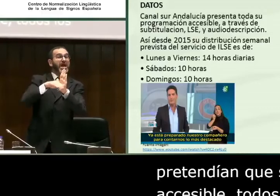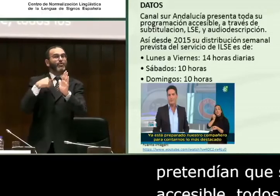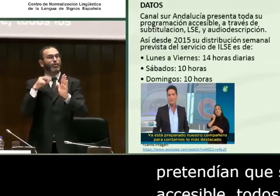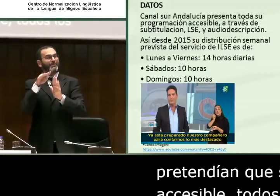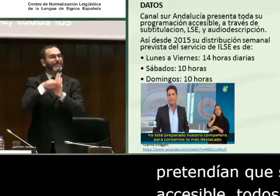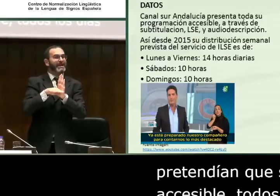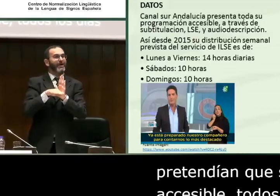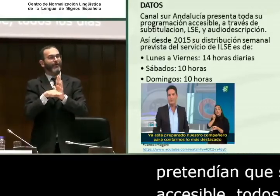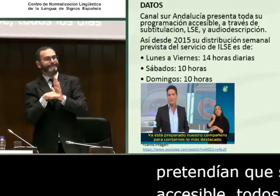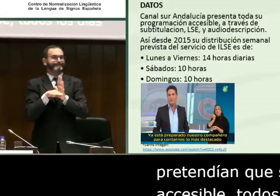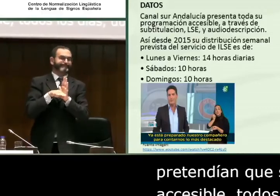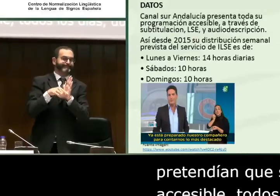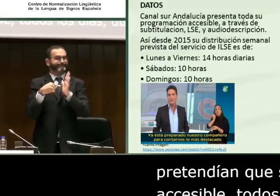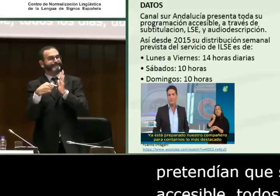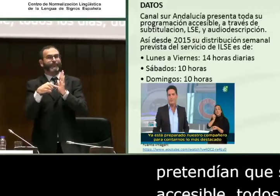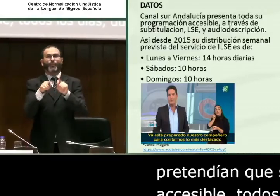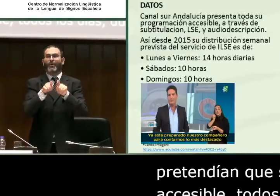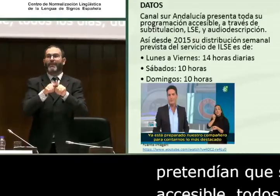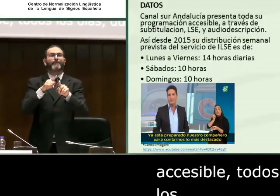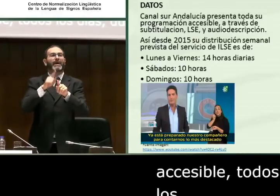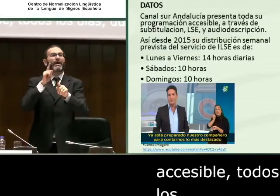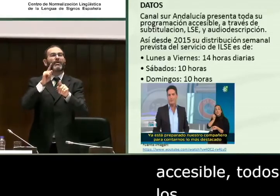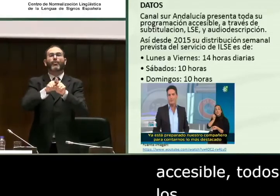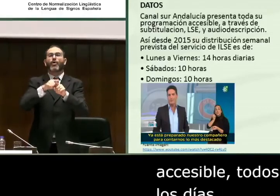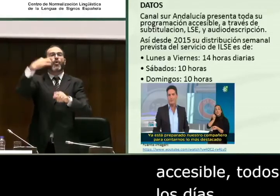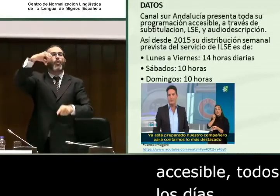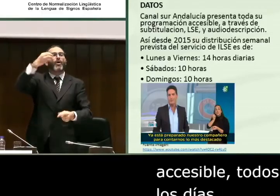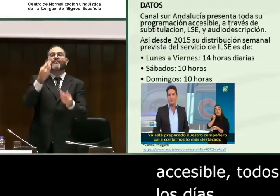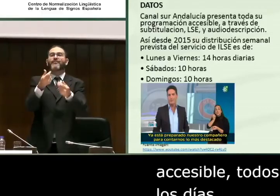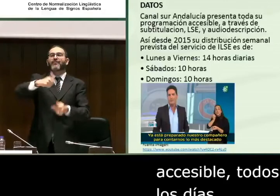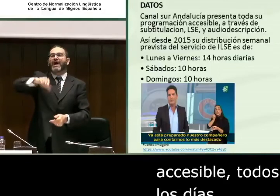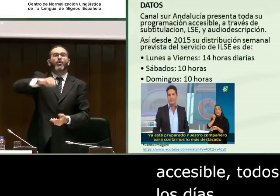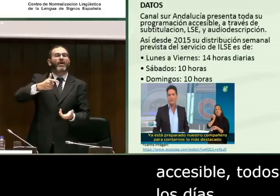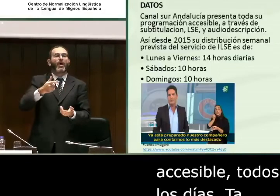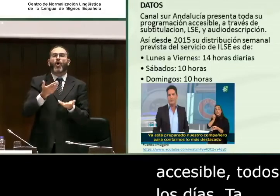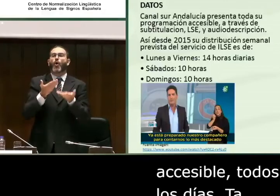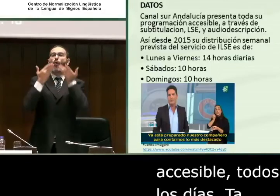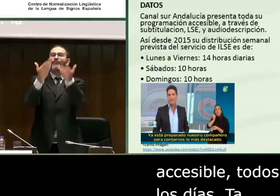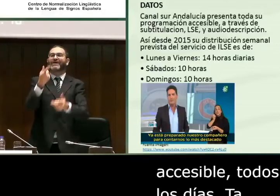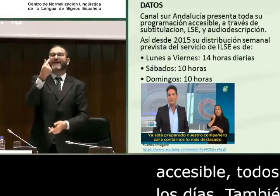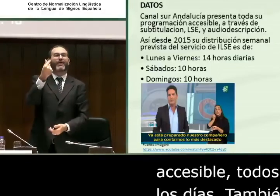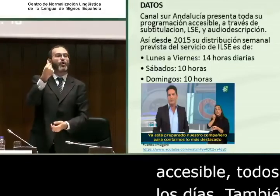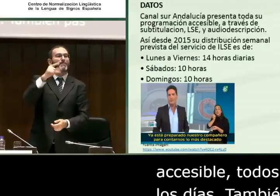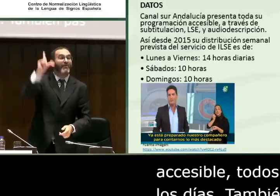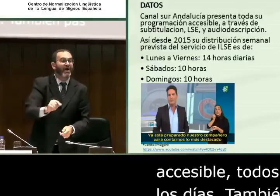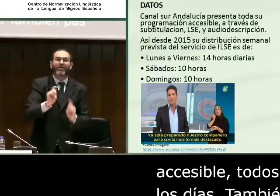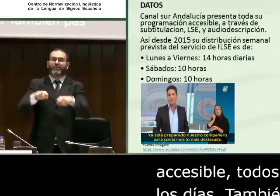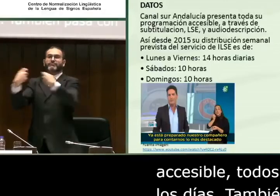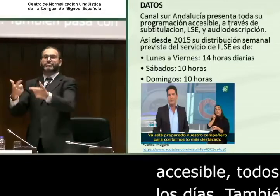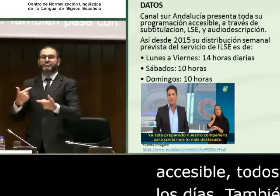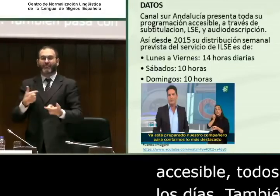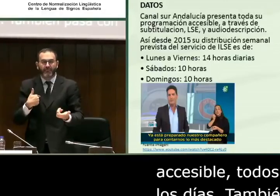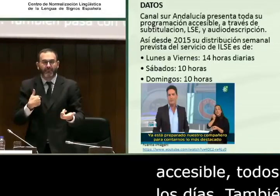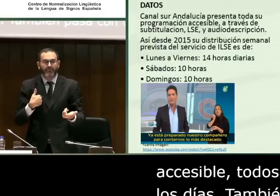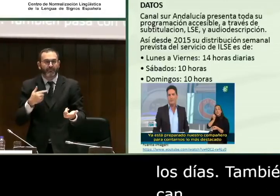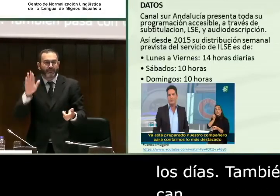tipo de contratos sean de concurrencia competitiva. Las condiciones, el periodo de condiciones, pues no era demasiado satisfactorio para nosotros. Lo único que